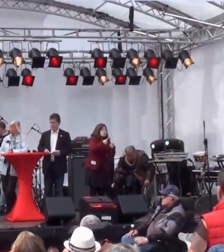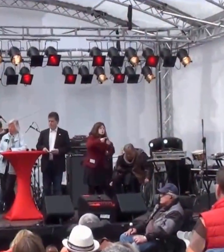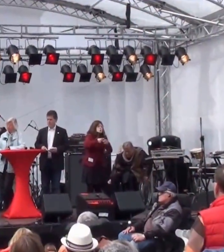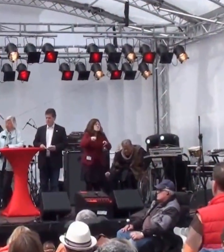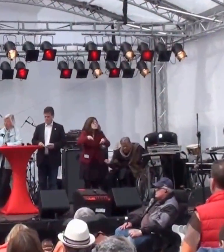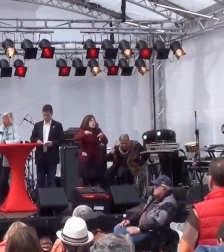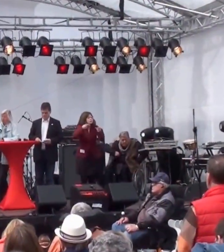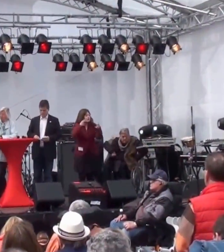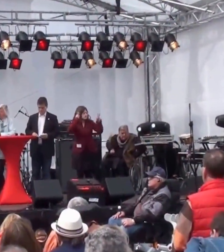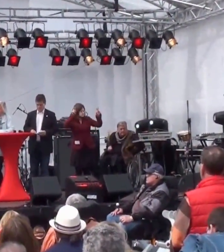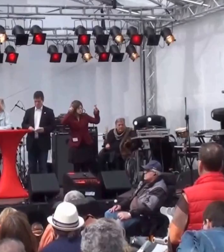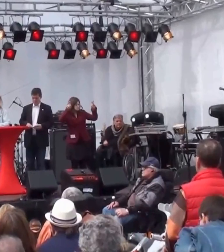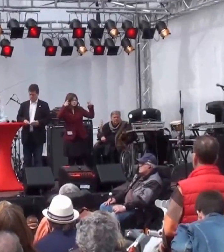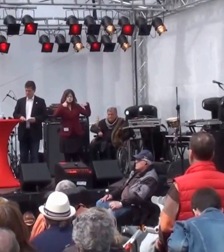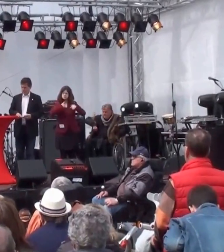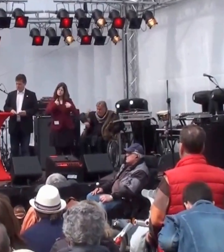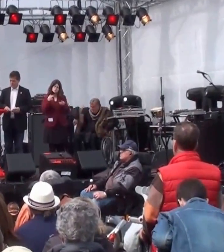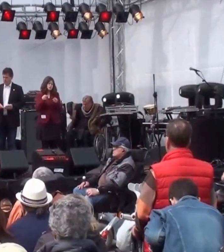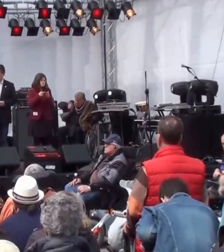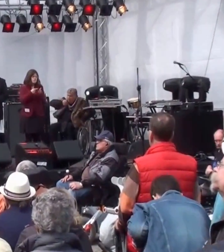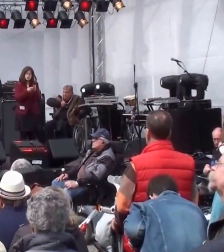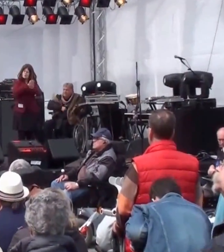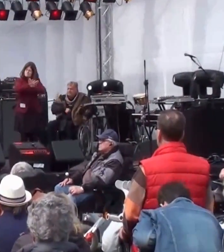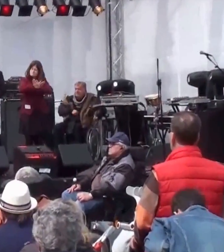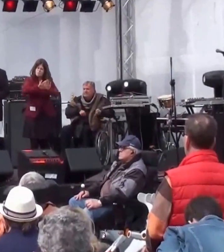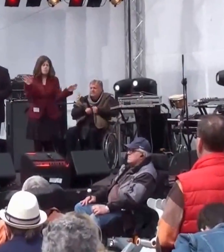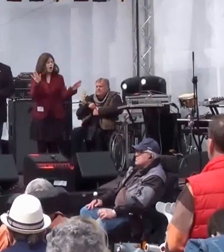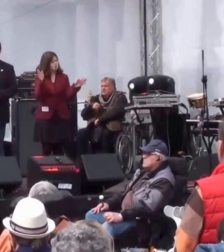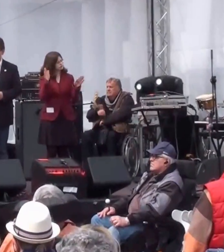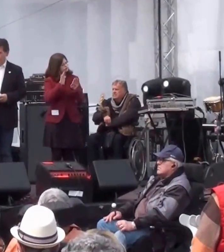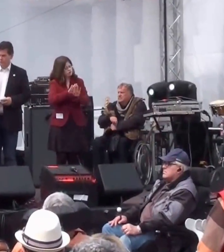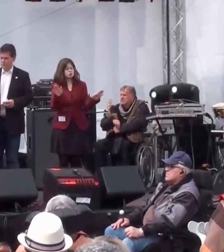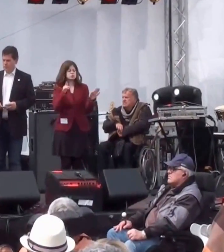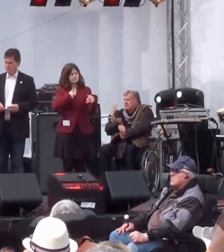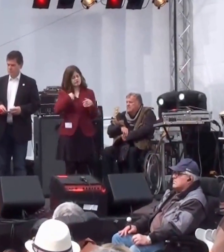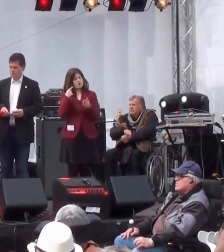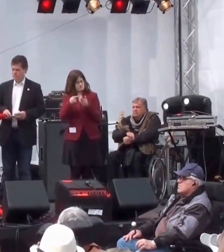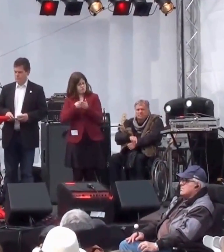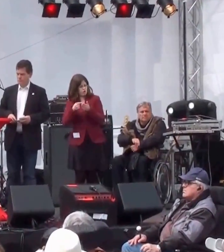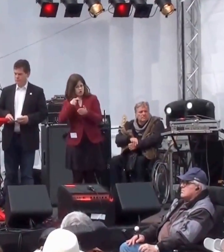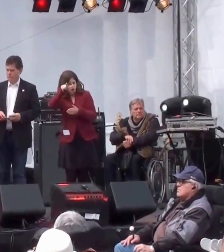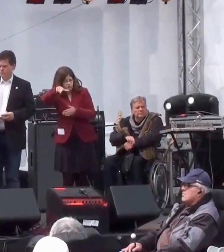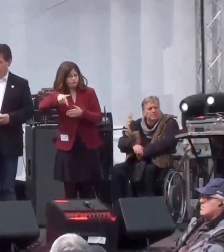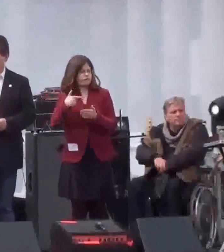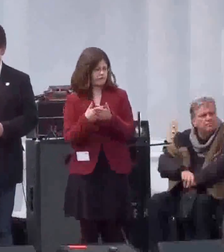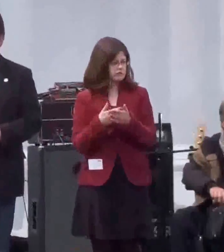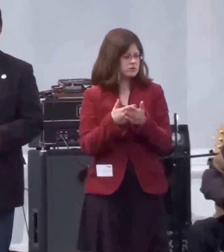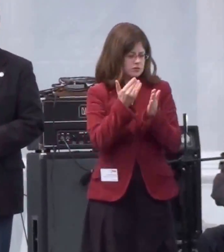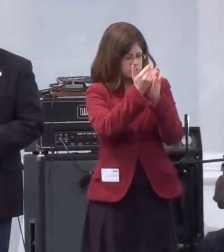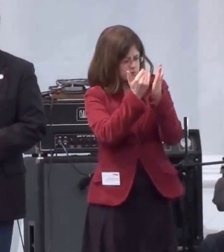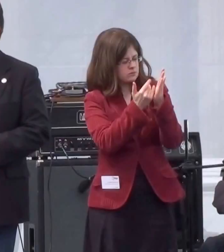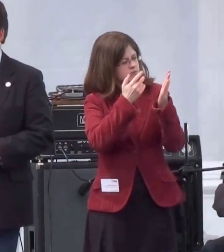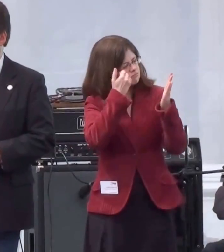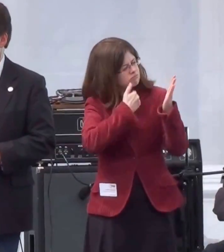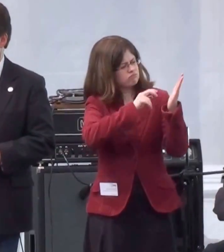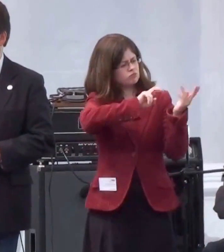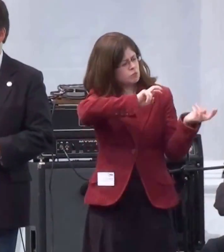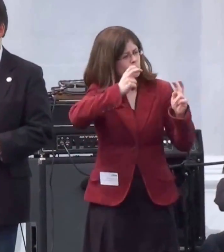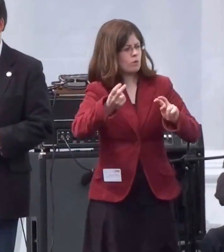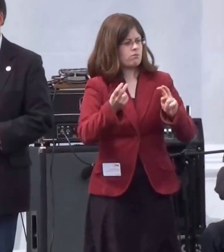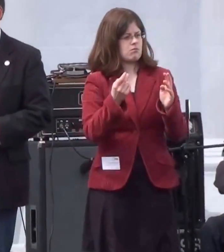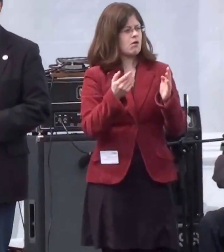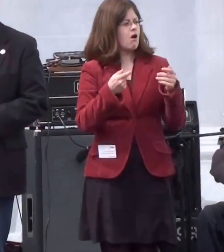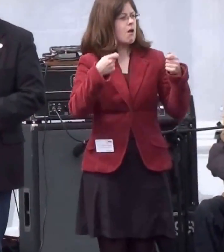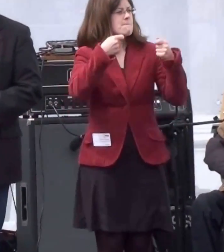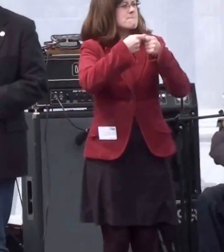Jahre sind vorbei, jetzt fordern wir eine Änderung der Entlehnung in die BFBMs, wie eben gesagt. Ein